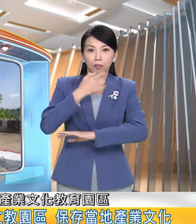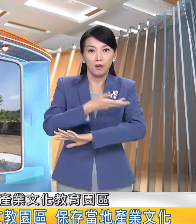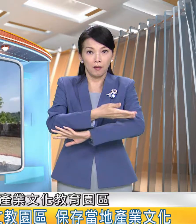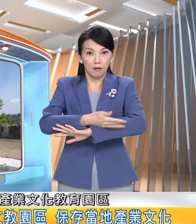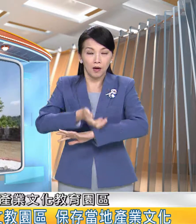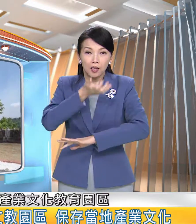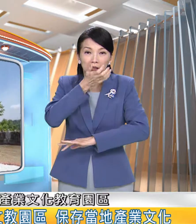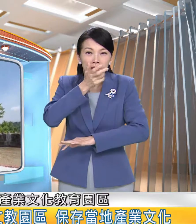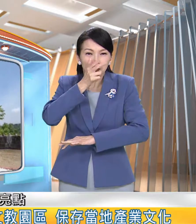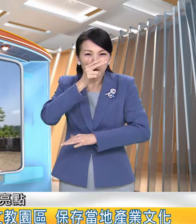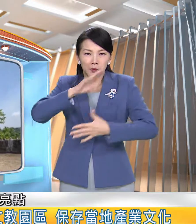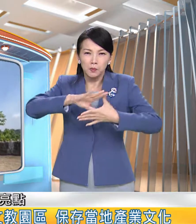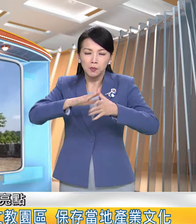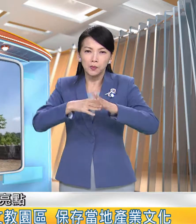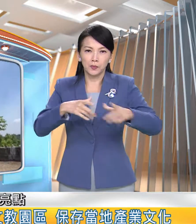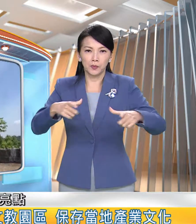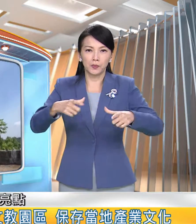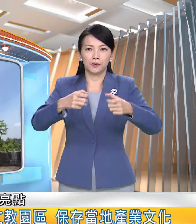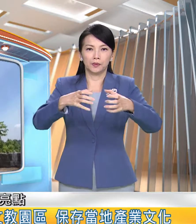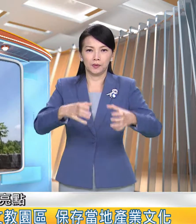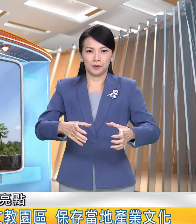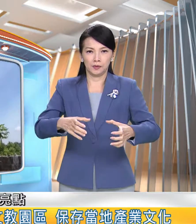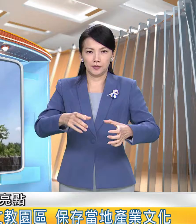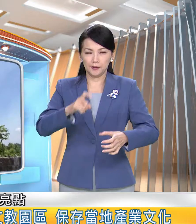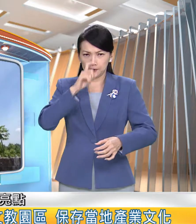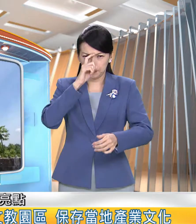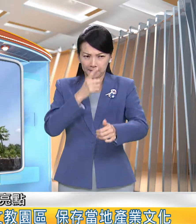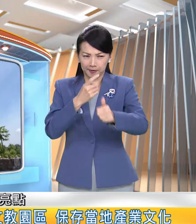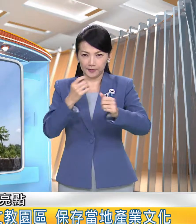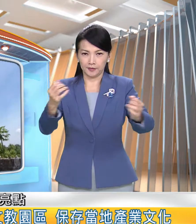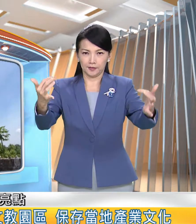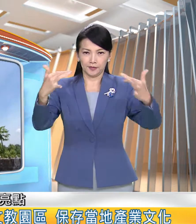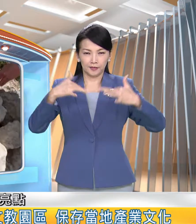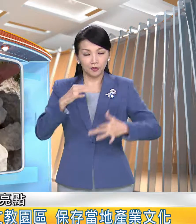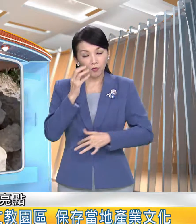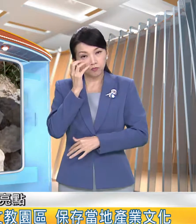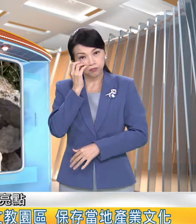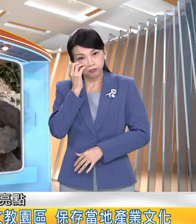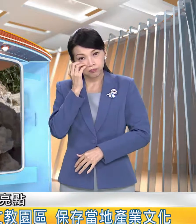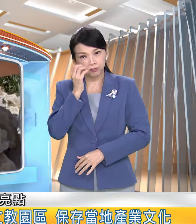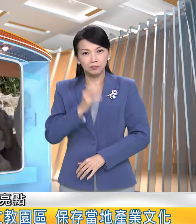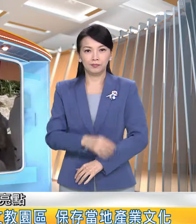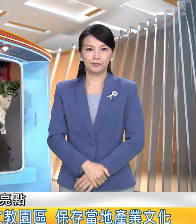区，未来渴望成为新亮点。